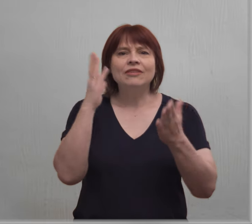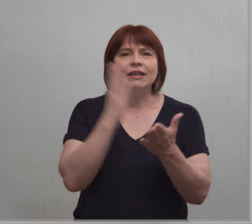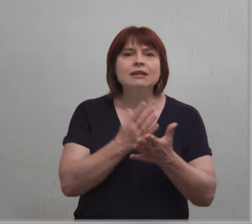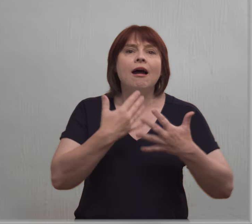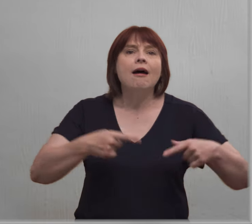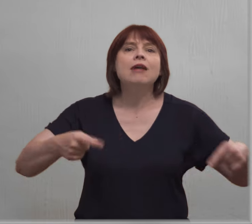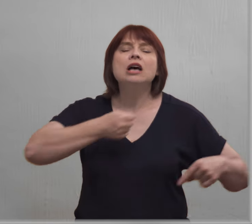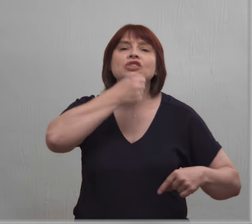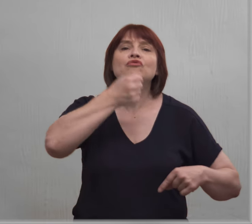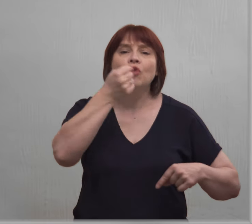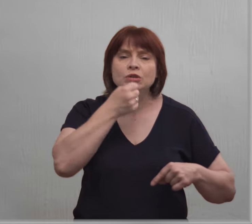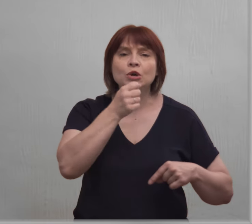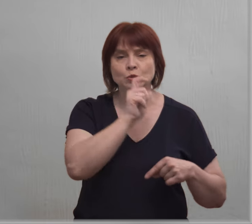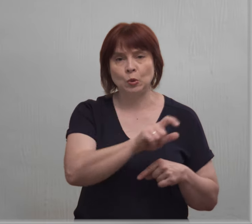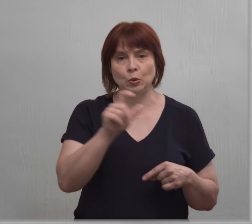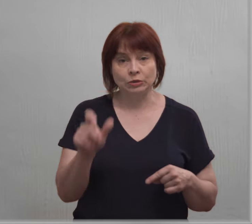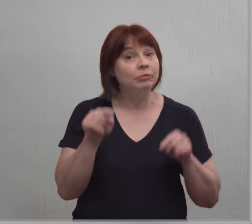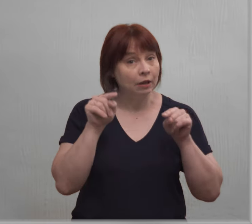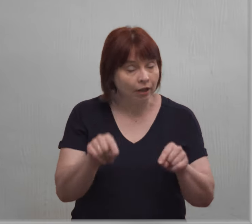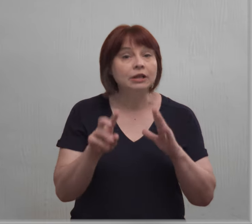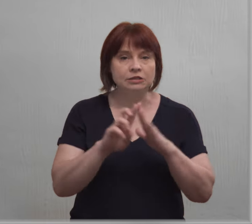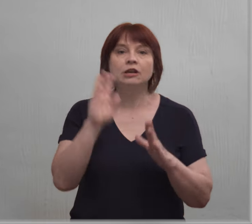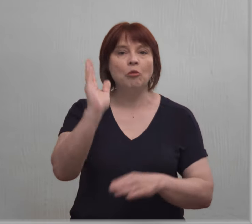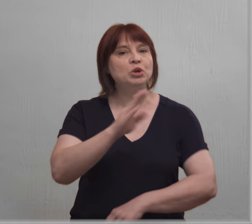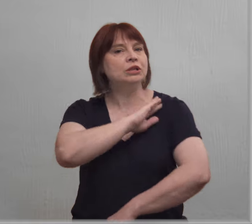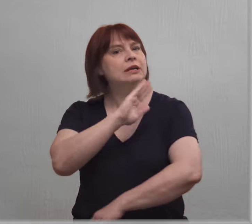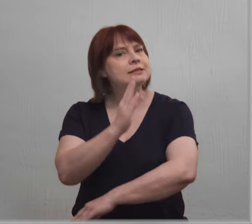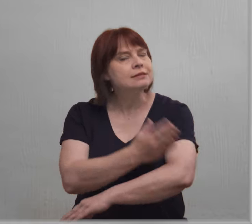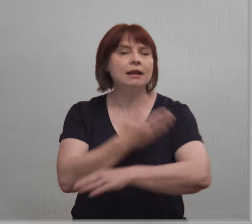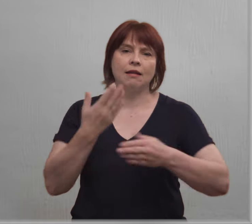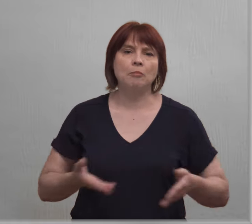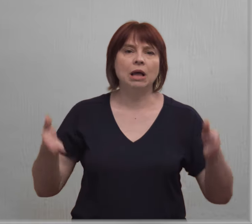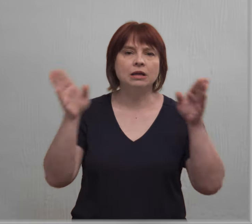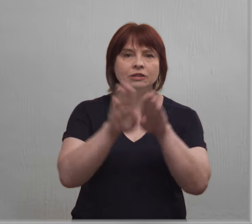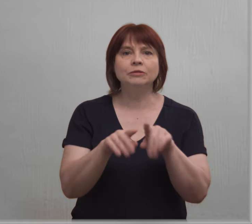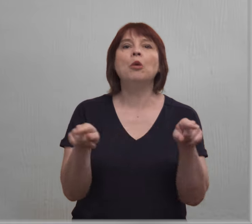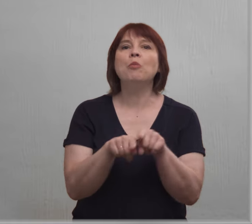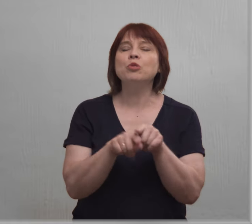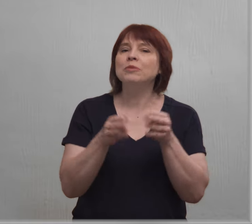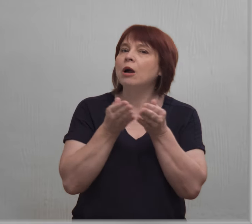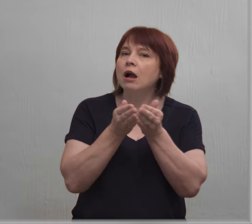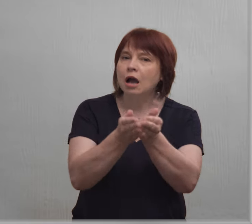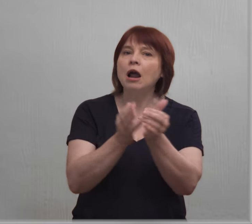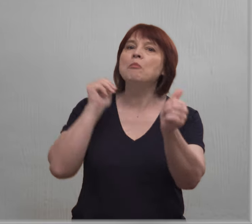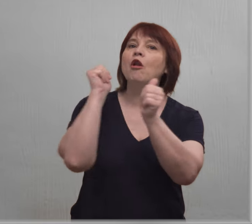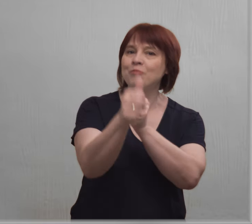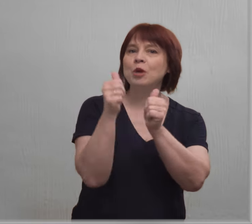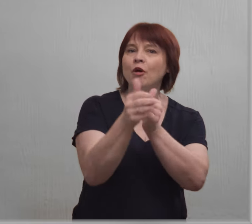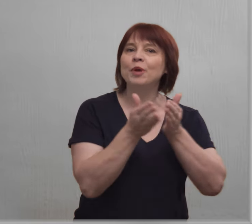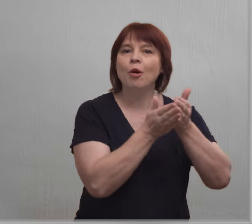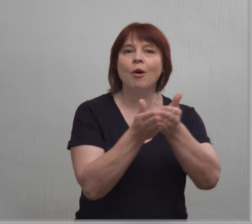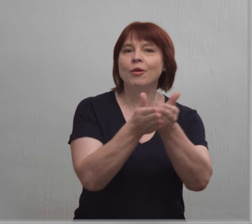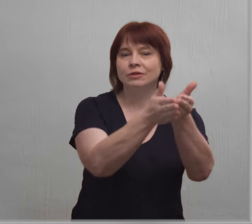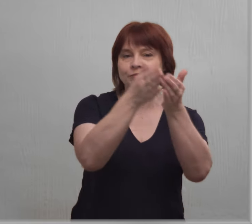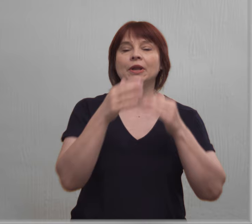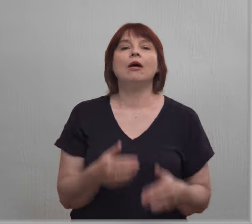на самом деле, тогда церковь является сильной, благословенной. Церковь как корабль, который идет вперед. Итак, дорогие братья и